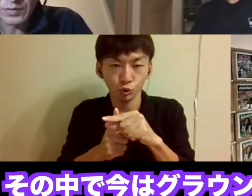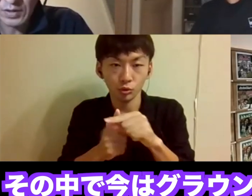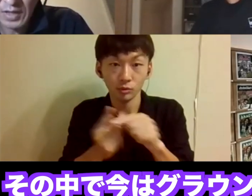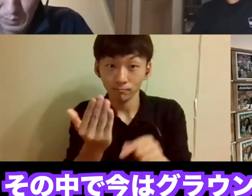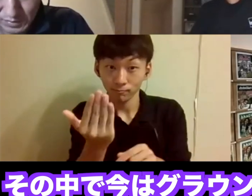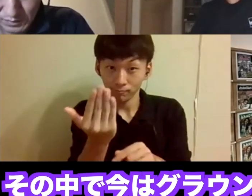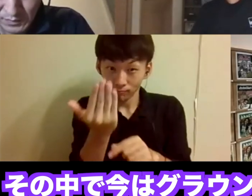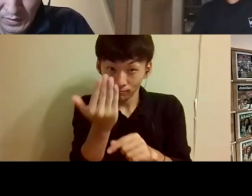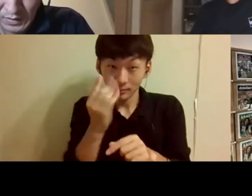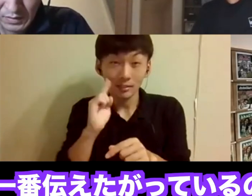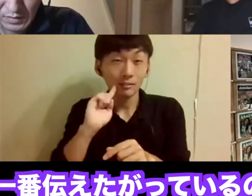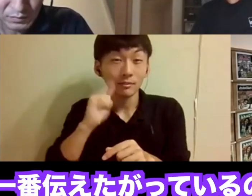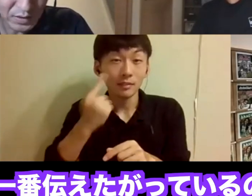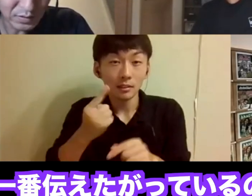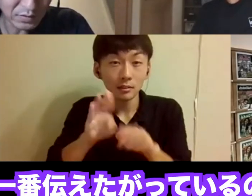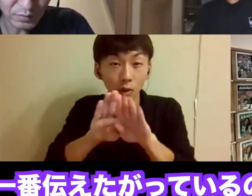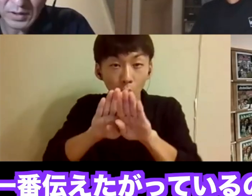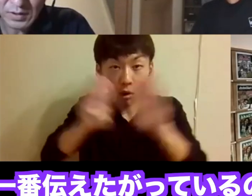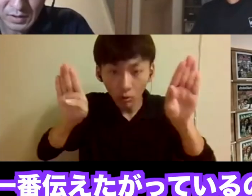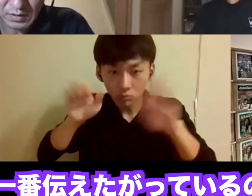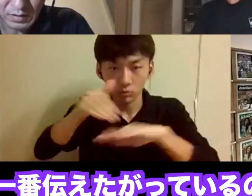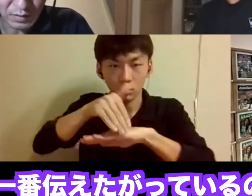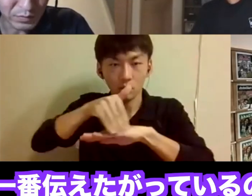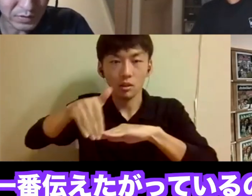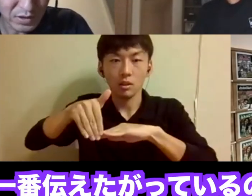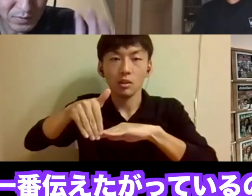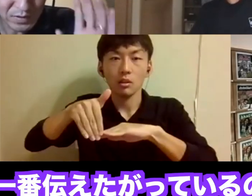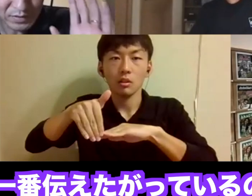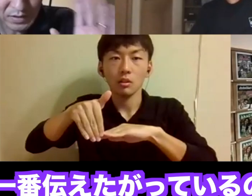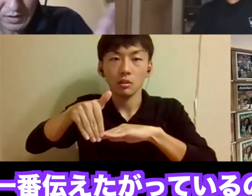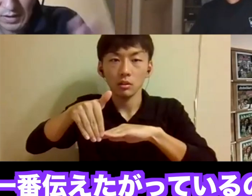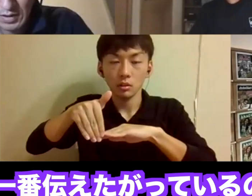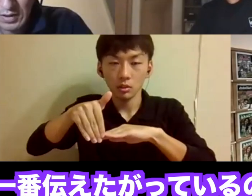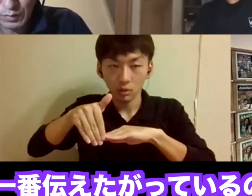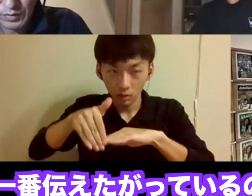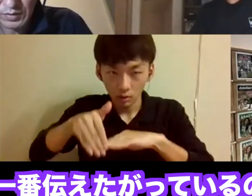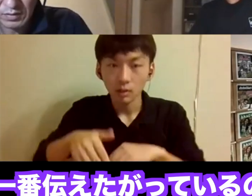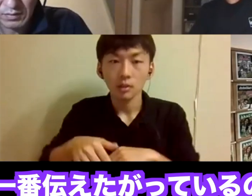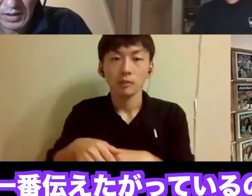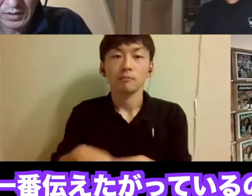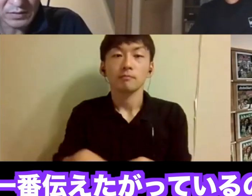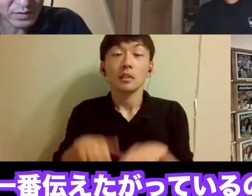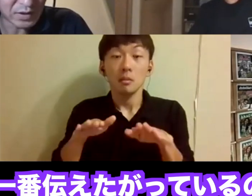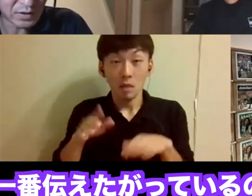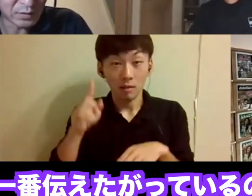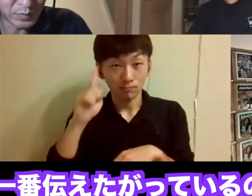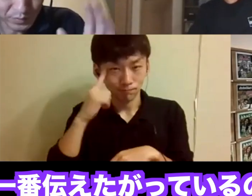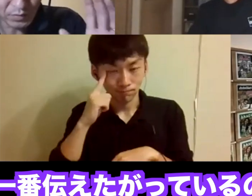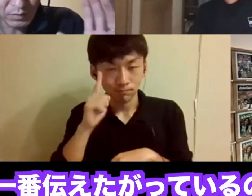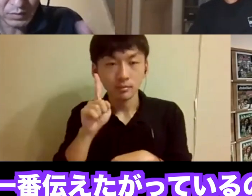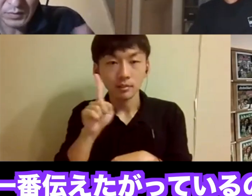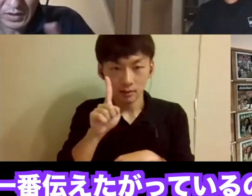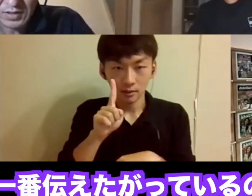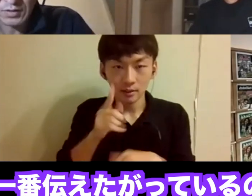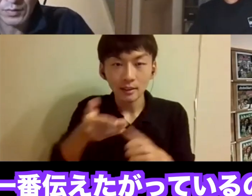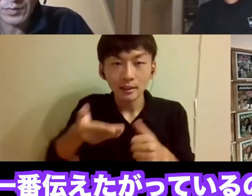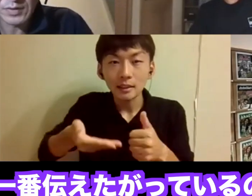なりますでそうなった時に僕が一番使いたいなぁと思っているのは育成の部分子どもたちの部分ですね